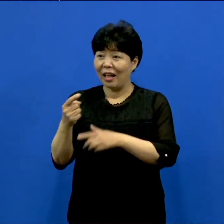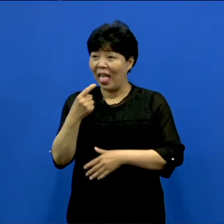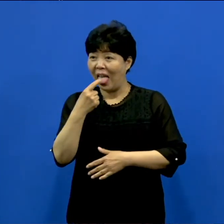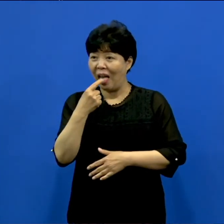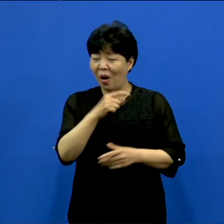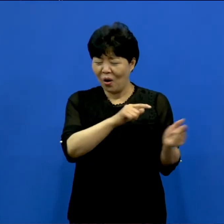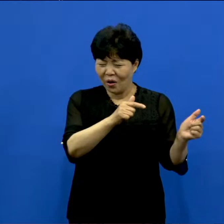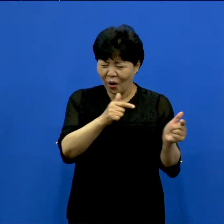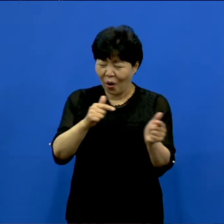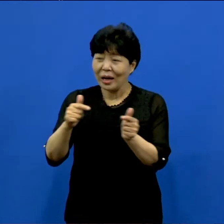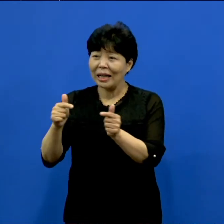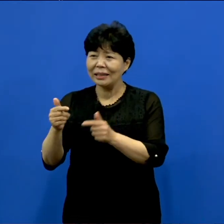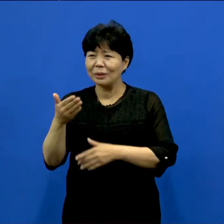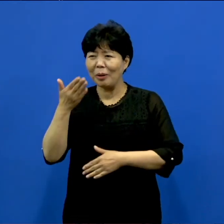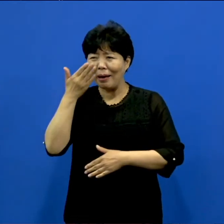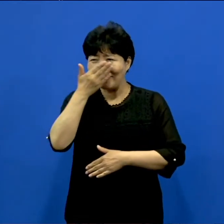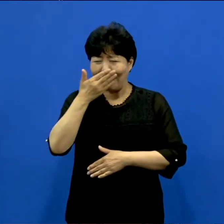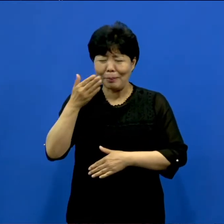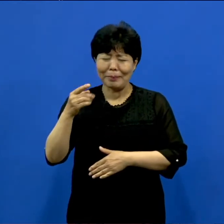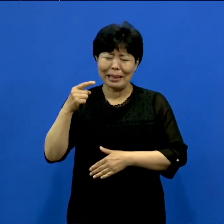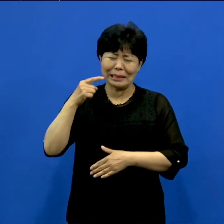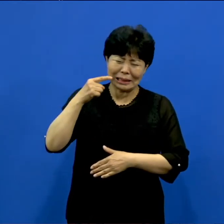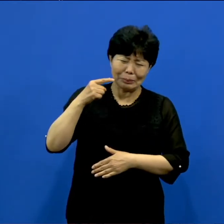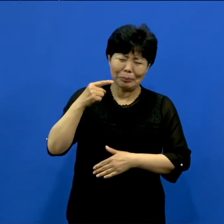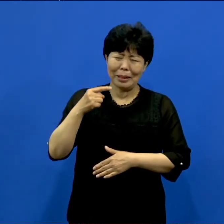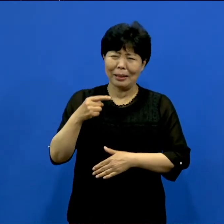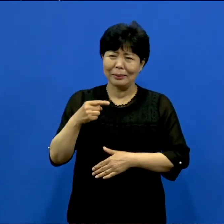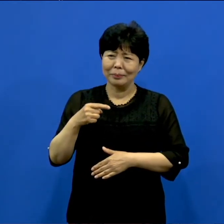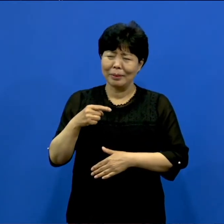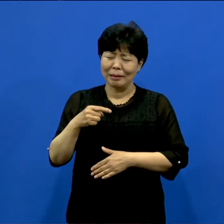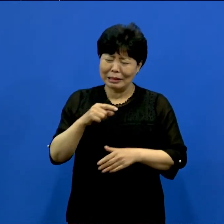맛을 느끼는 거, 음미하는 거잖아요.